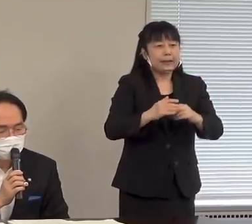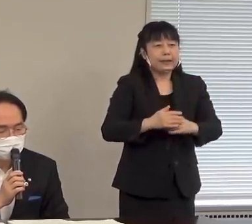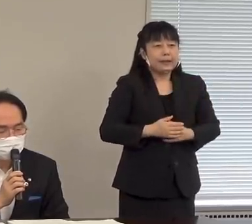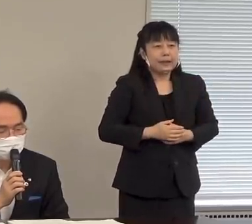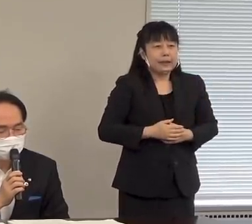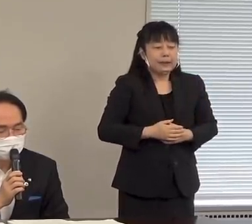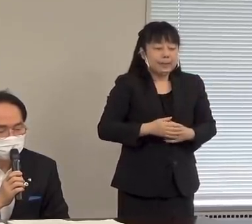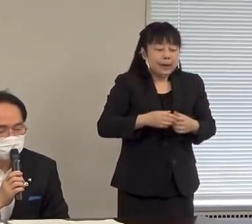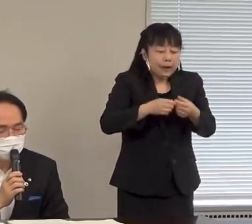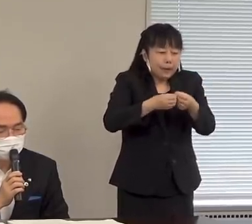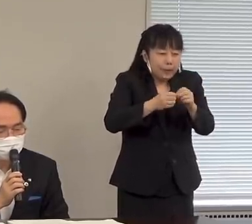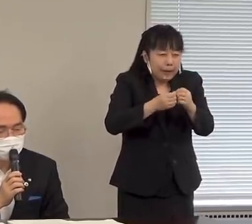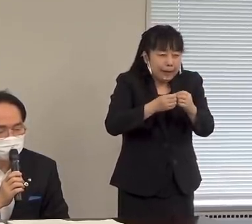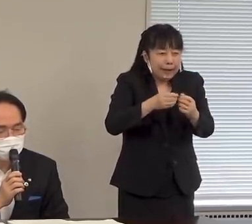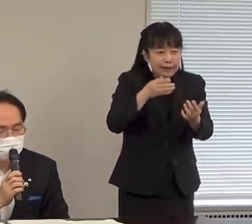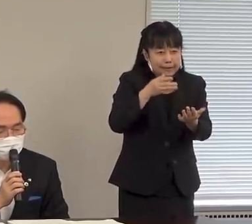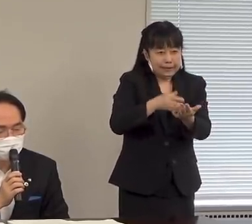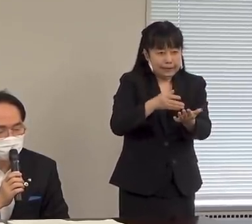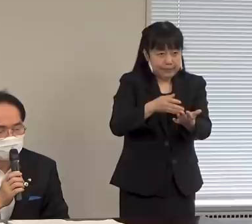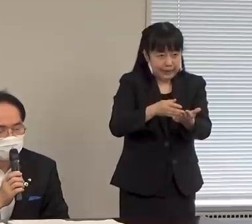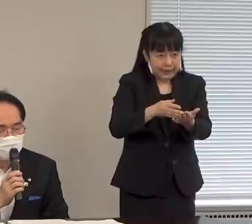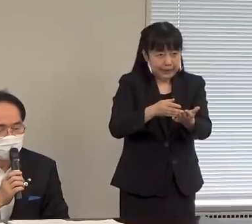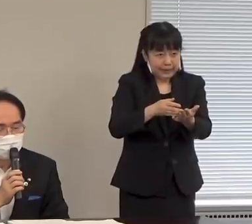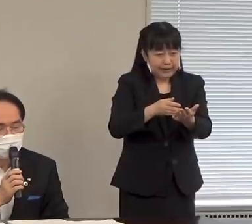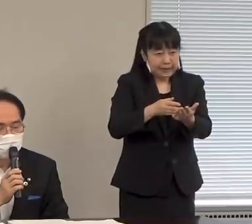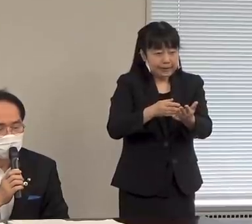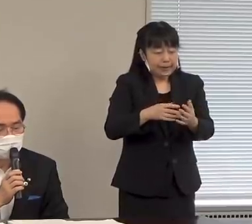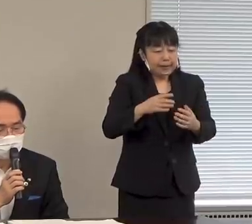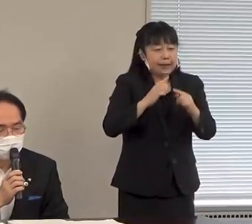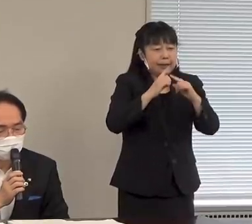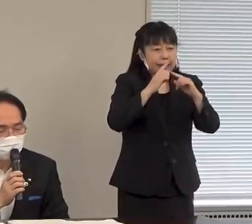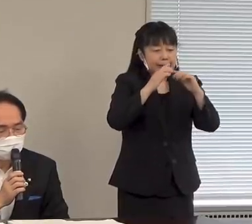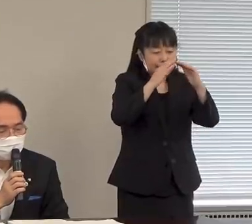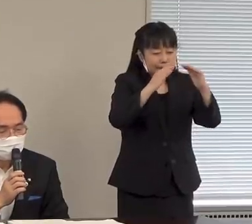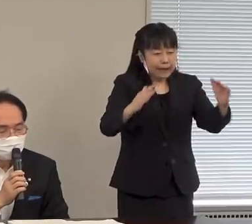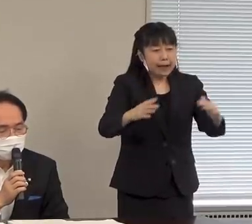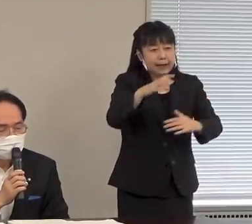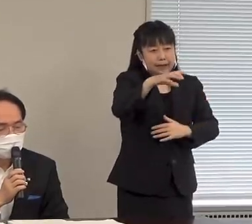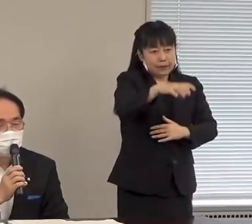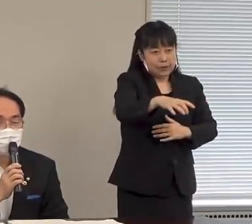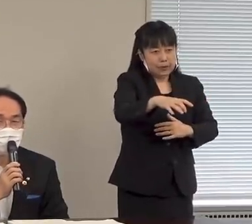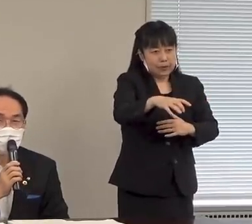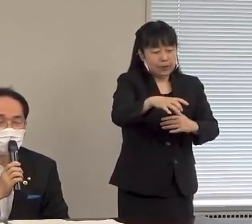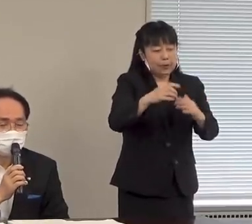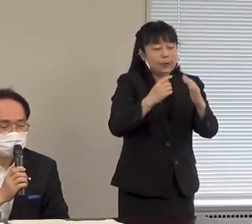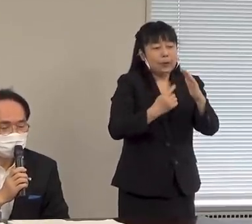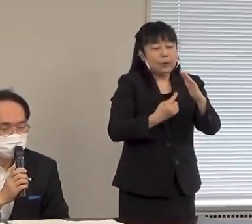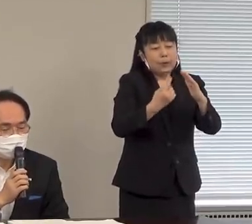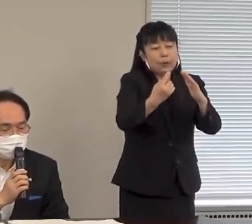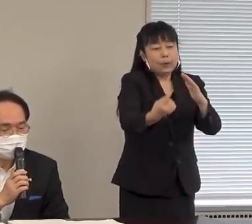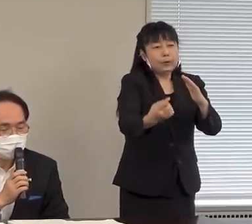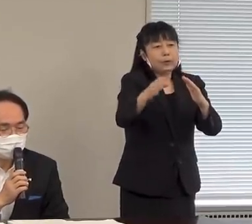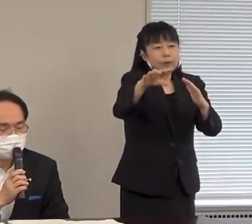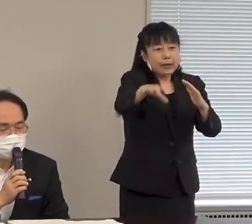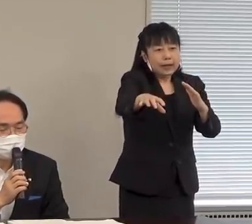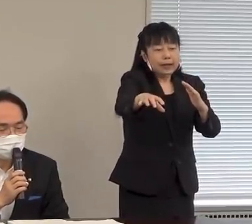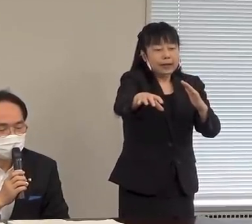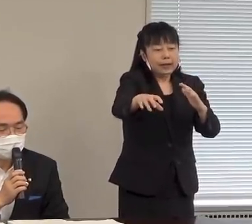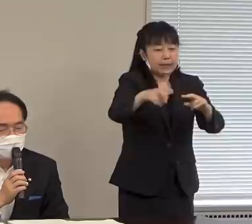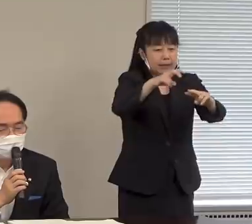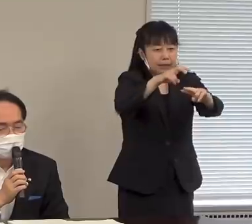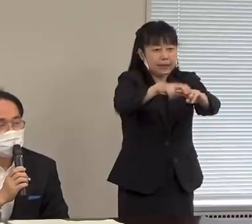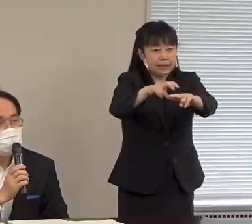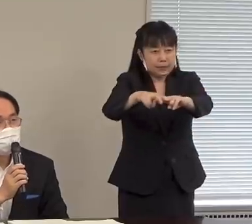大変細かい話ですが、収容率については屋外であっても 座席等により参加者の位置が固定